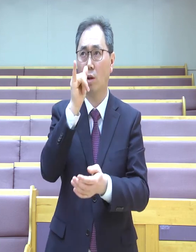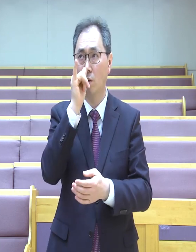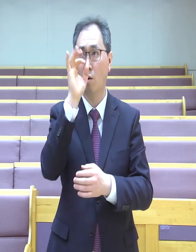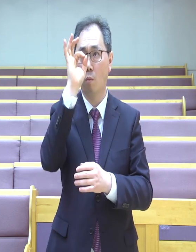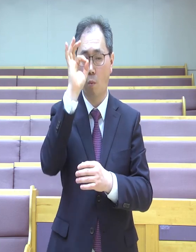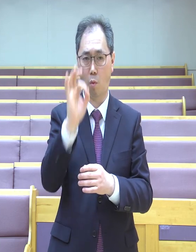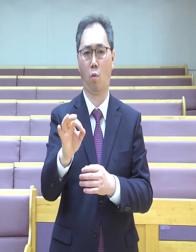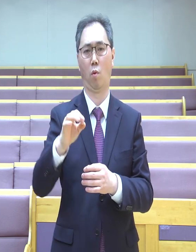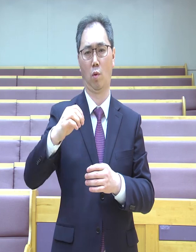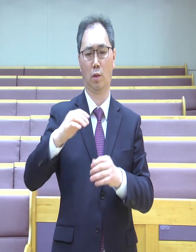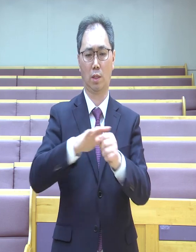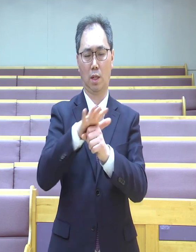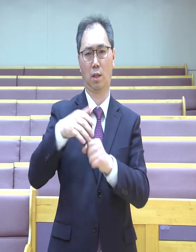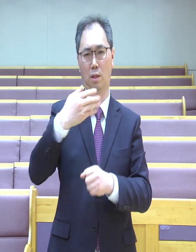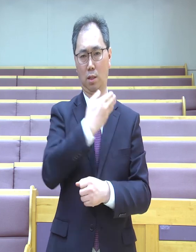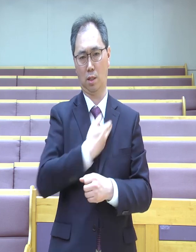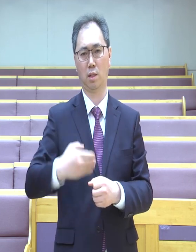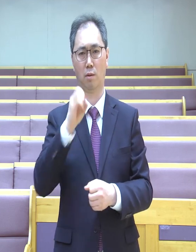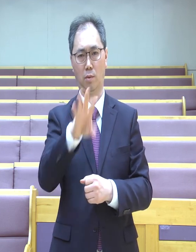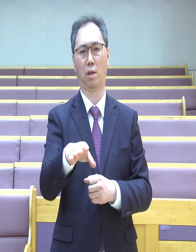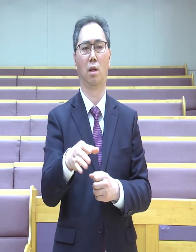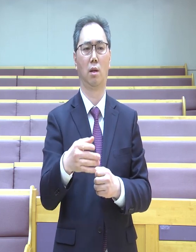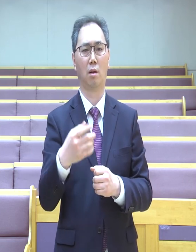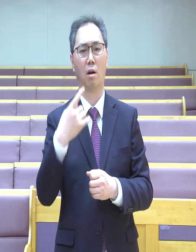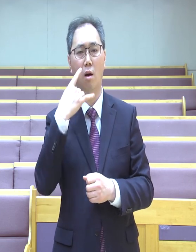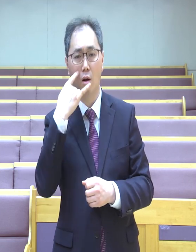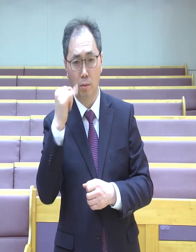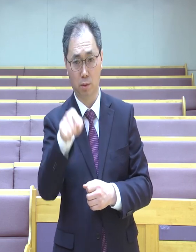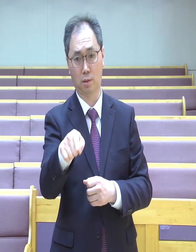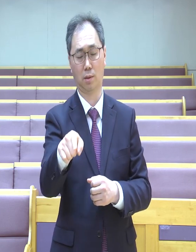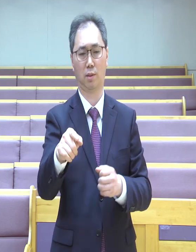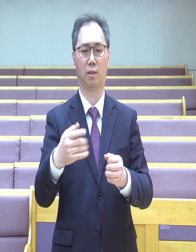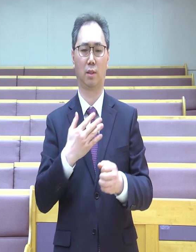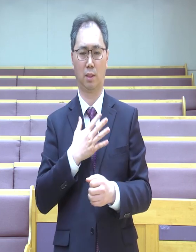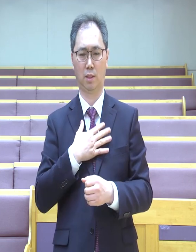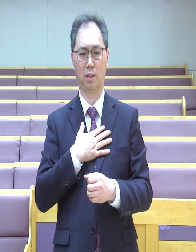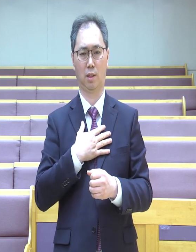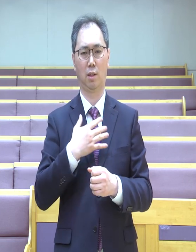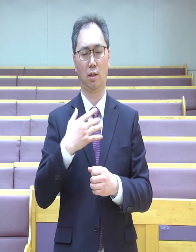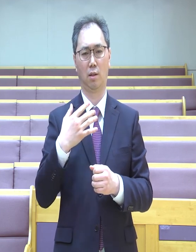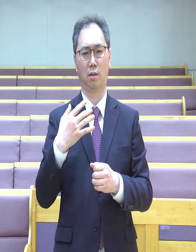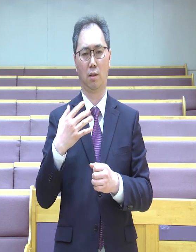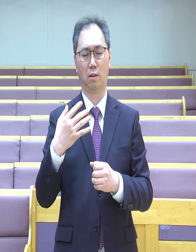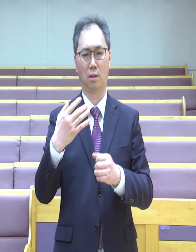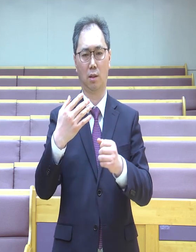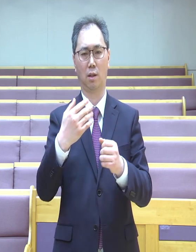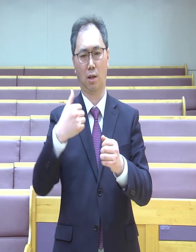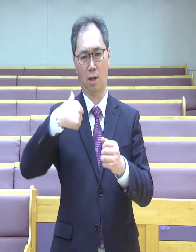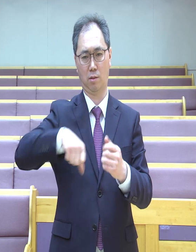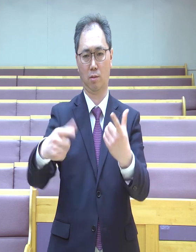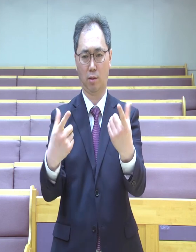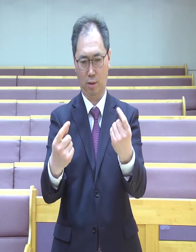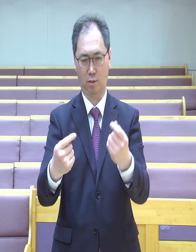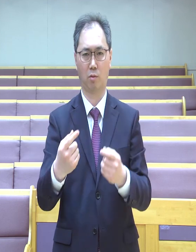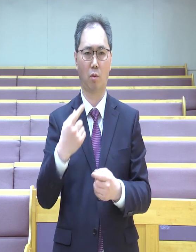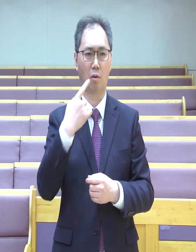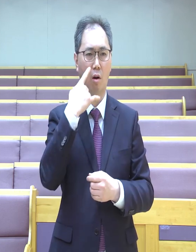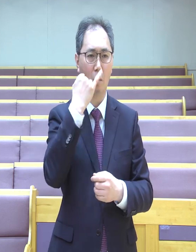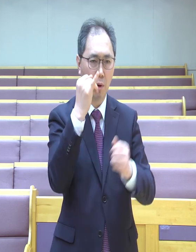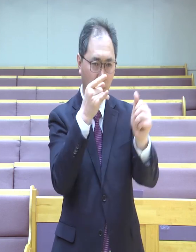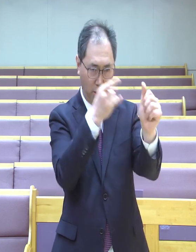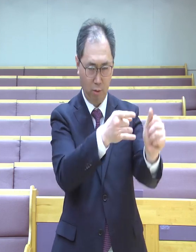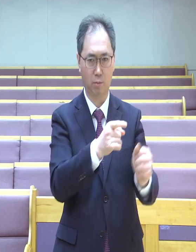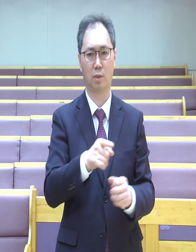어머니에게 말씀하시되 여자여 보소서 아들이니이다 하시고 또 그 제자에게 이르시되 보라 내 어머니라